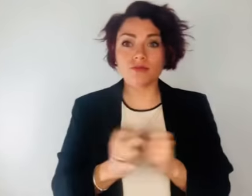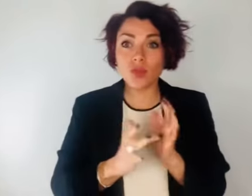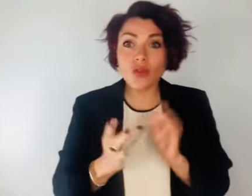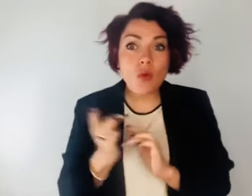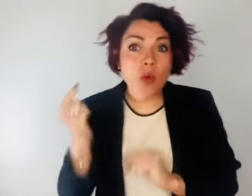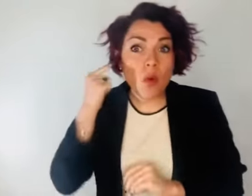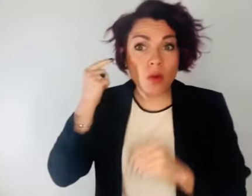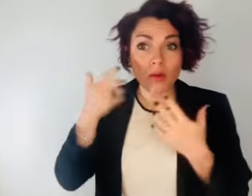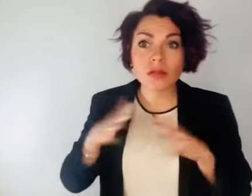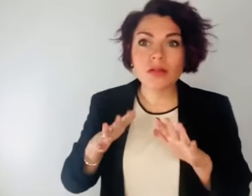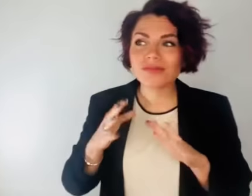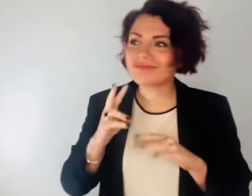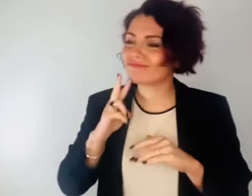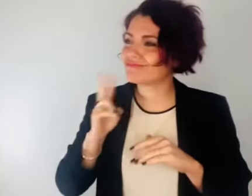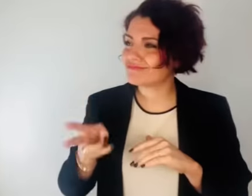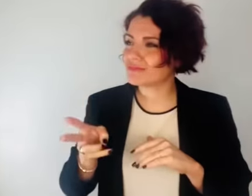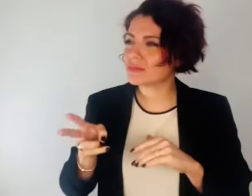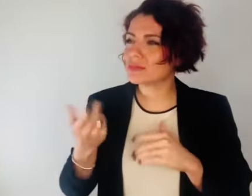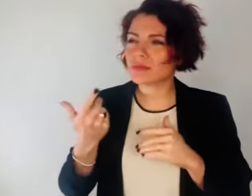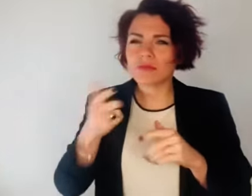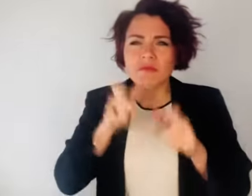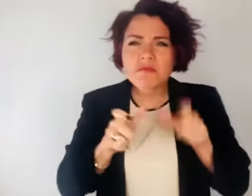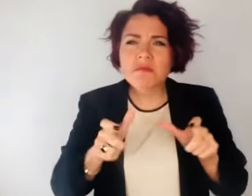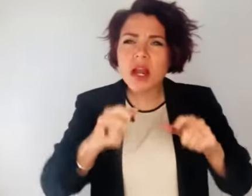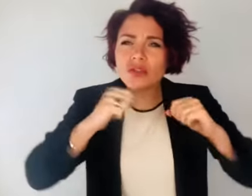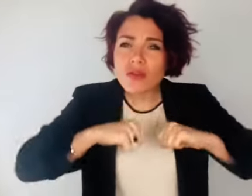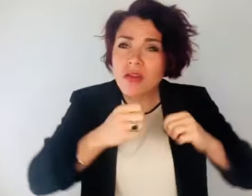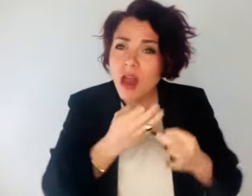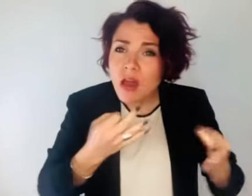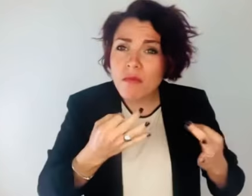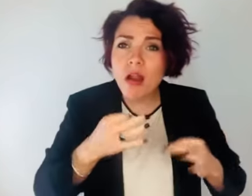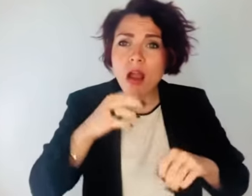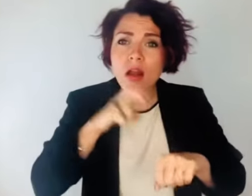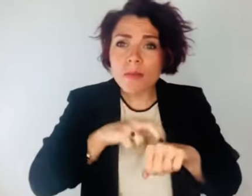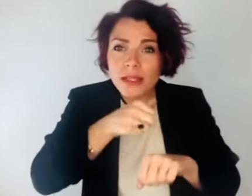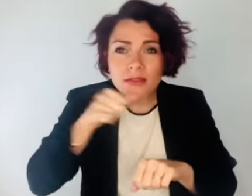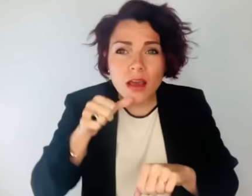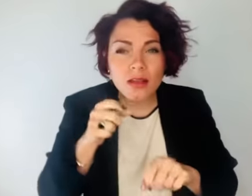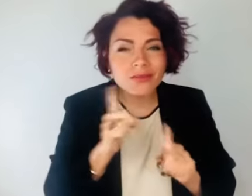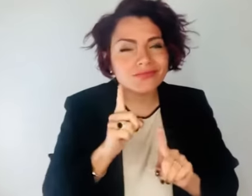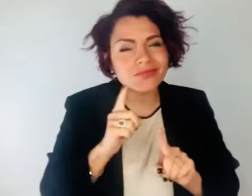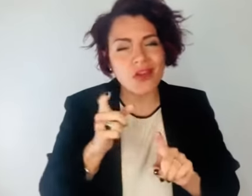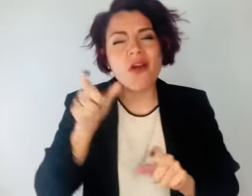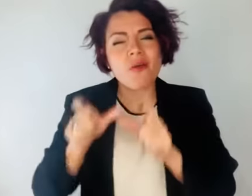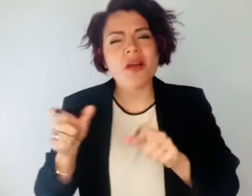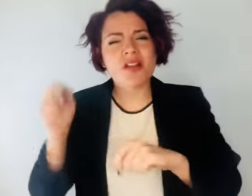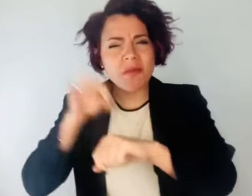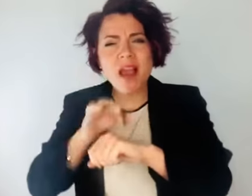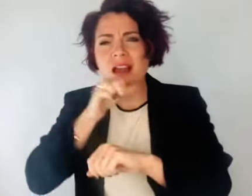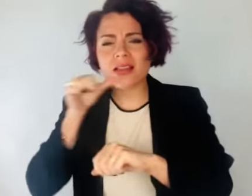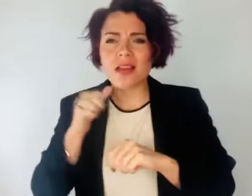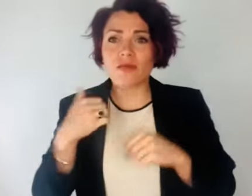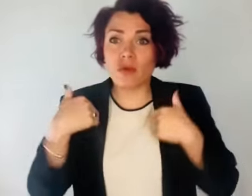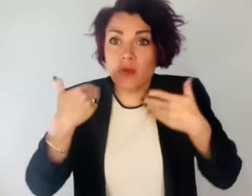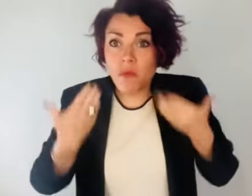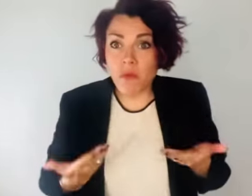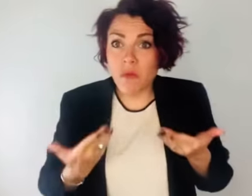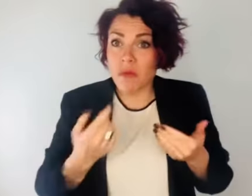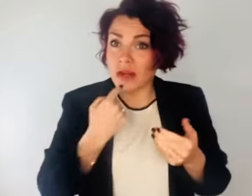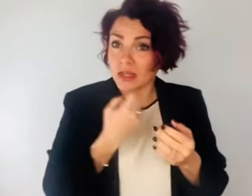disse loro non sono i sani che hanno bisogno del medico ma i malati io non sono venuto a chiamare dei giusti ma